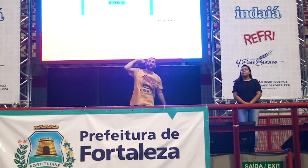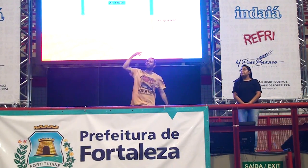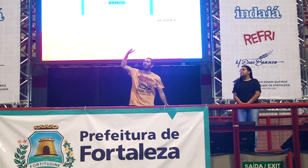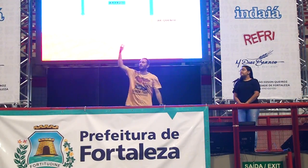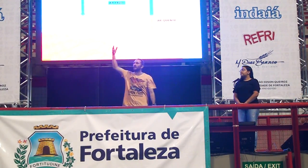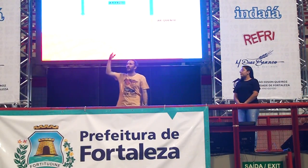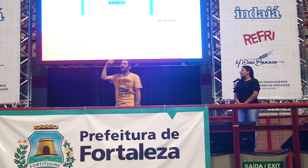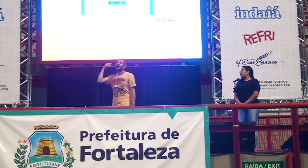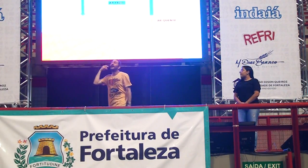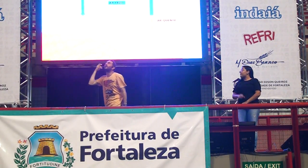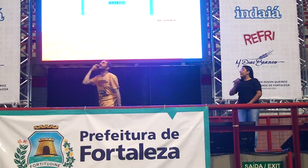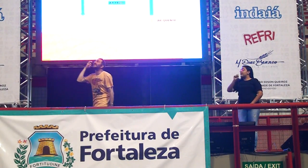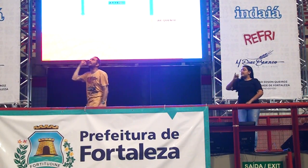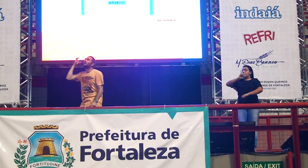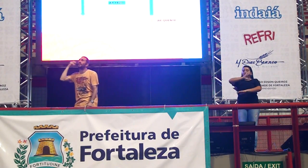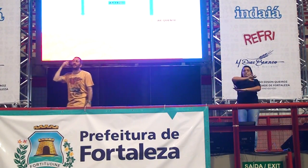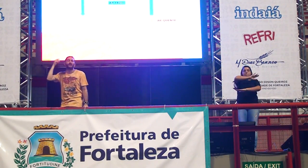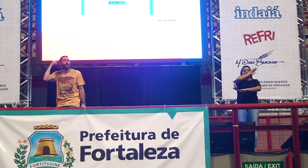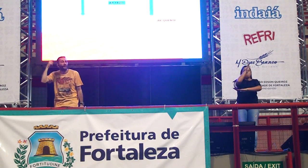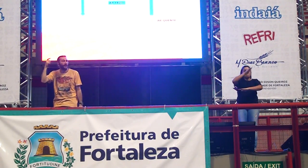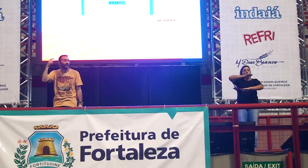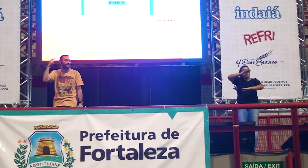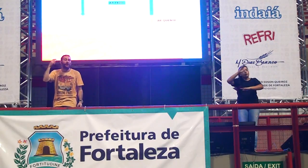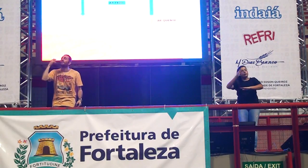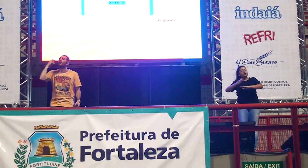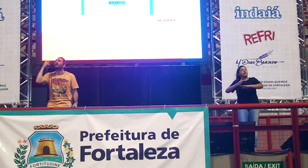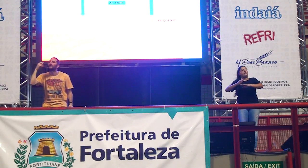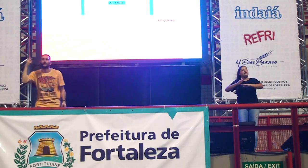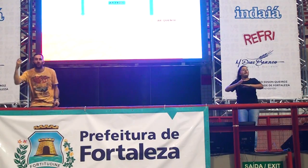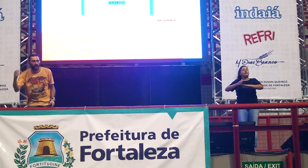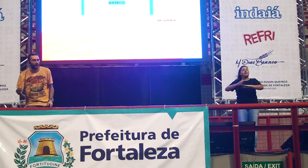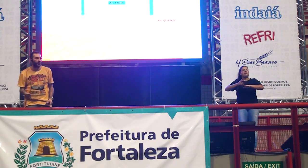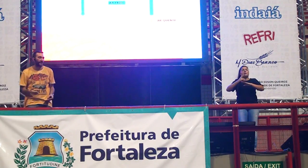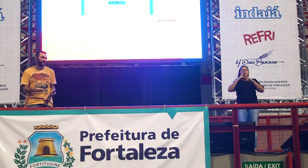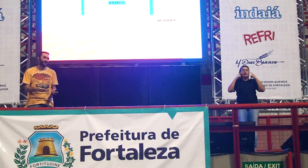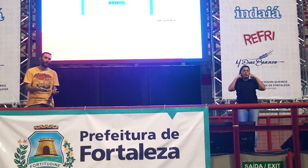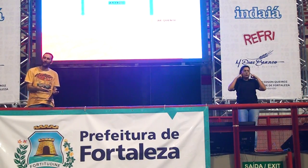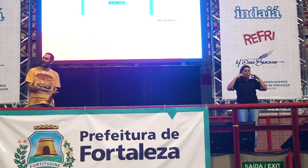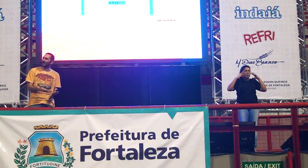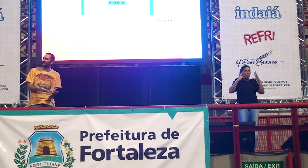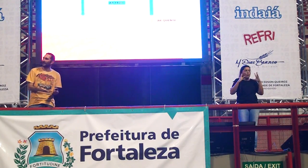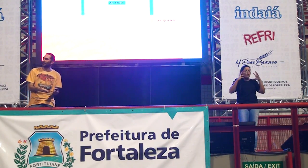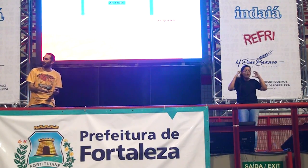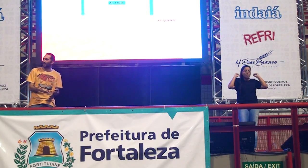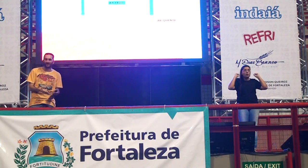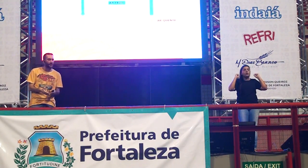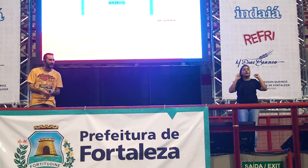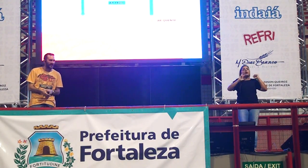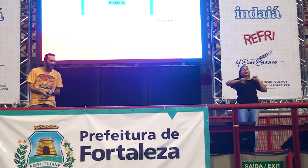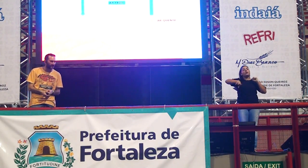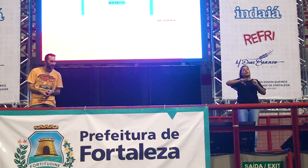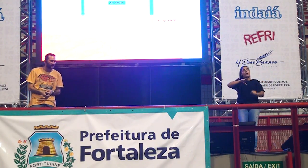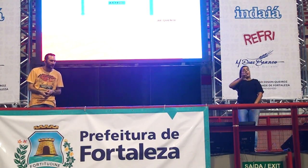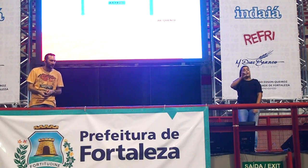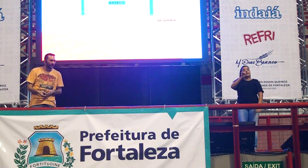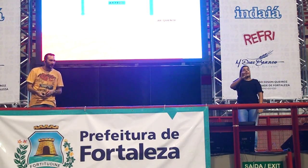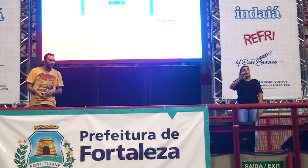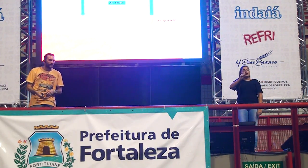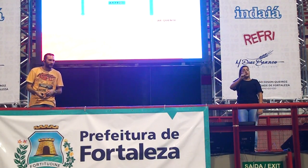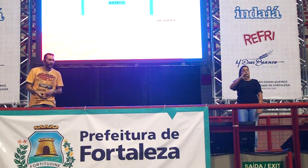mas quando eu vou subir uma montanha, eu sinto a pressão, Fernandes, meu ouvido estoura. Não é pressão, cara, é a descompressão.